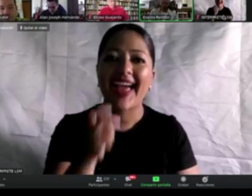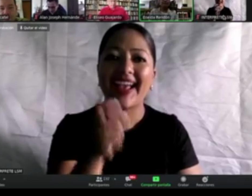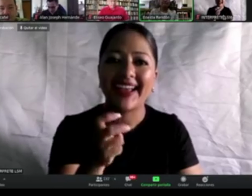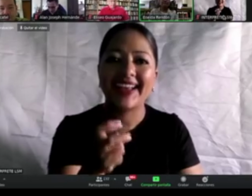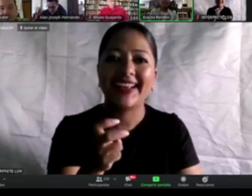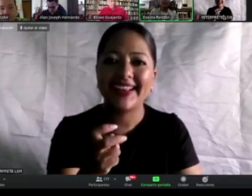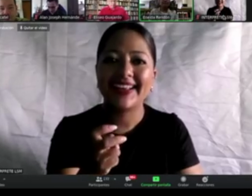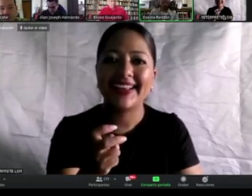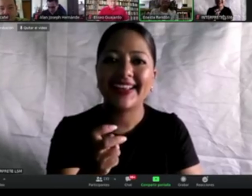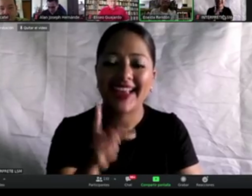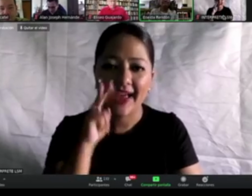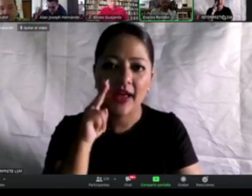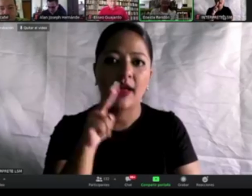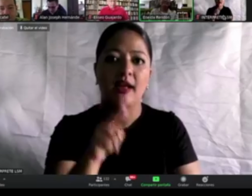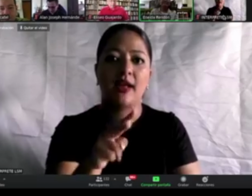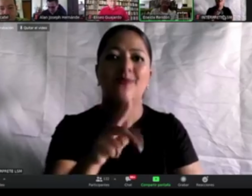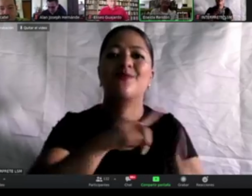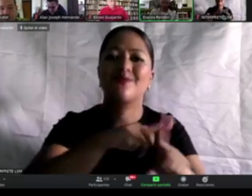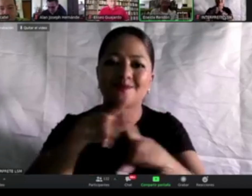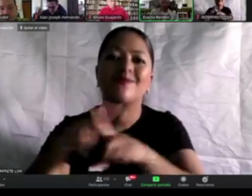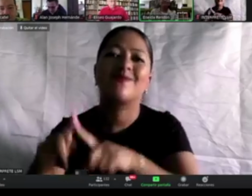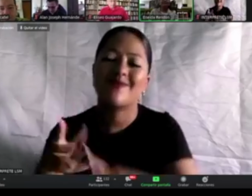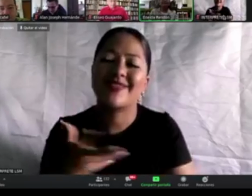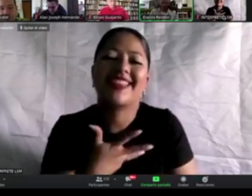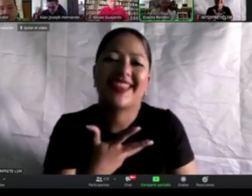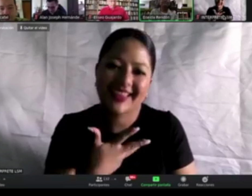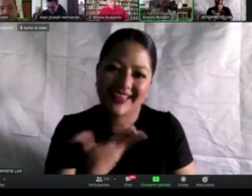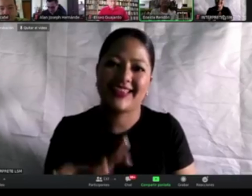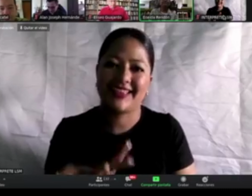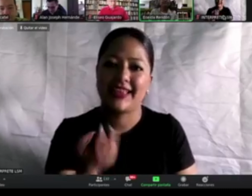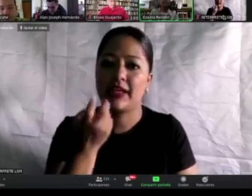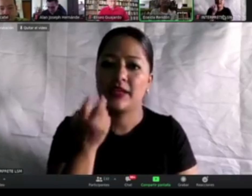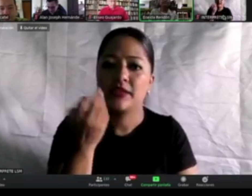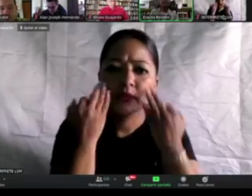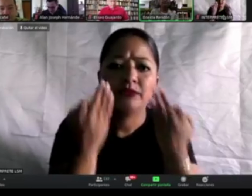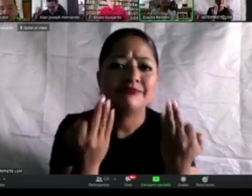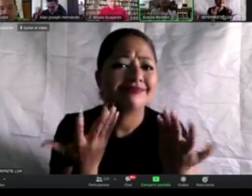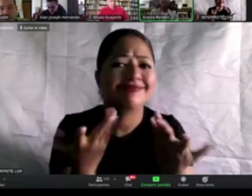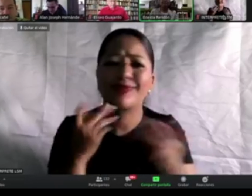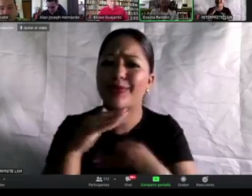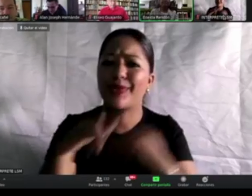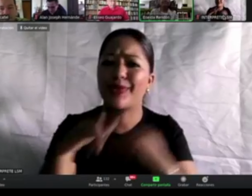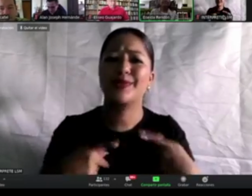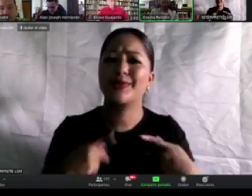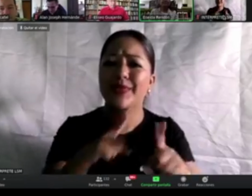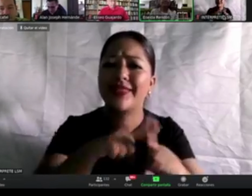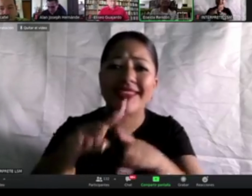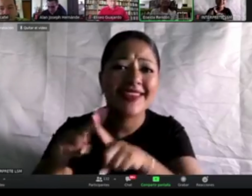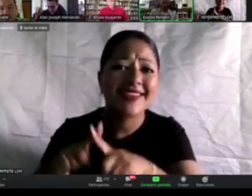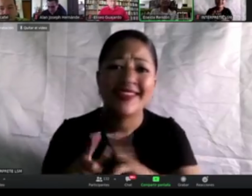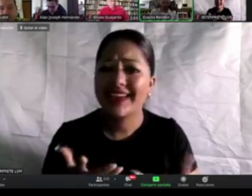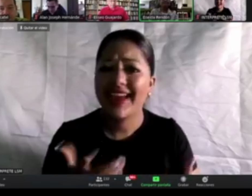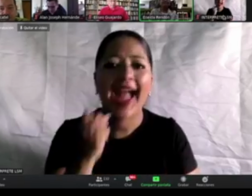se vea esa diversidad y que nos demos cuenta que somos diversos pero es parte de la